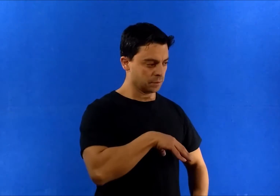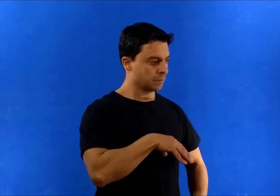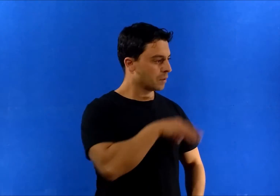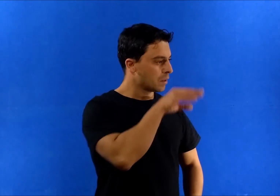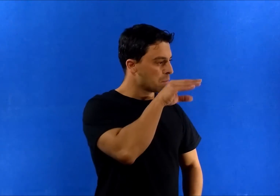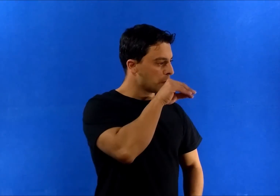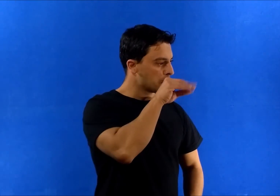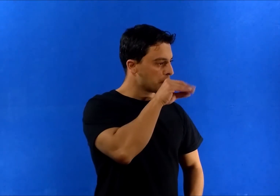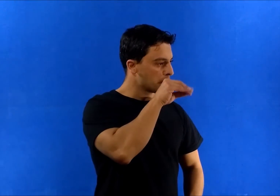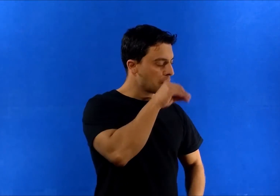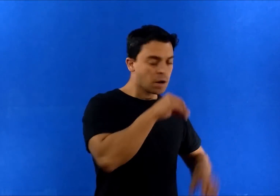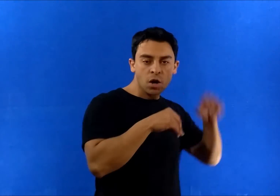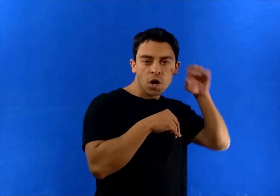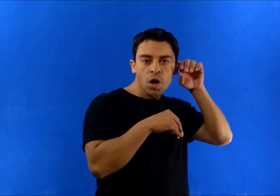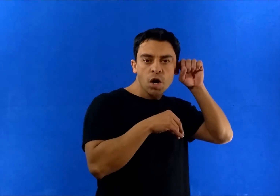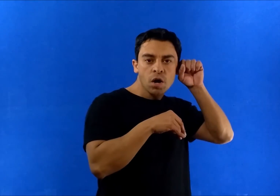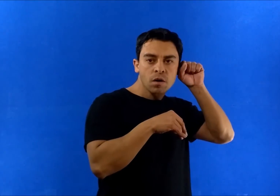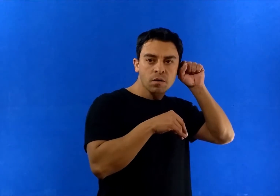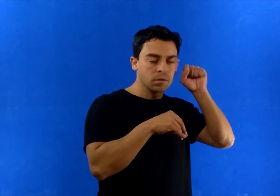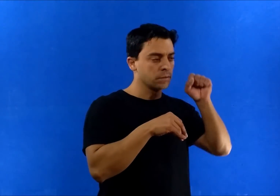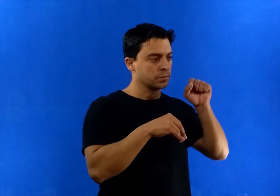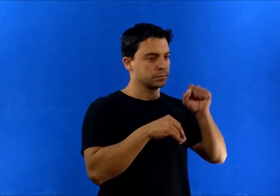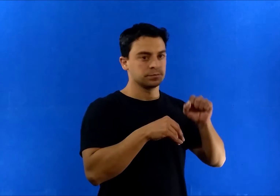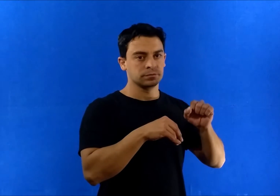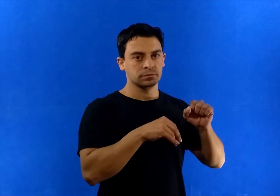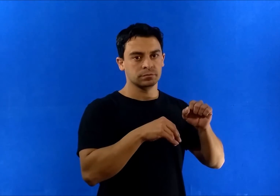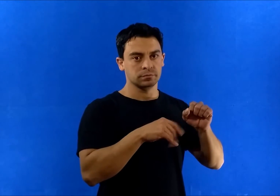O português oralizado, auditivo,